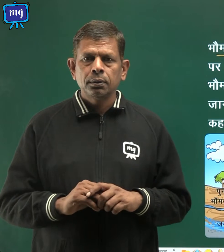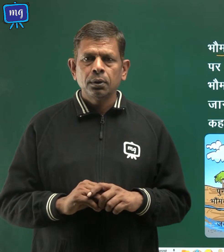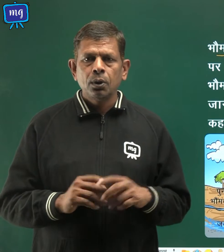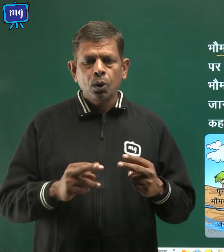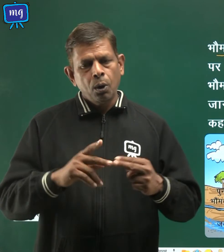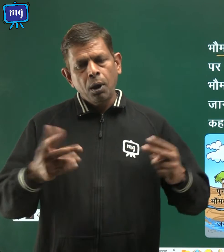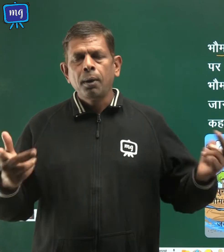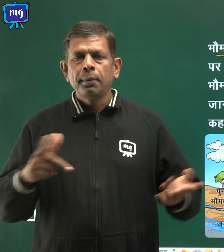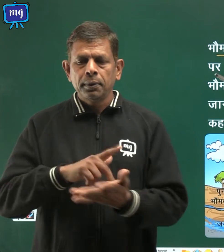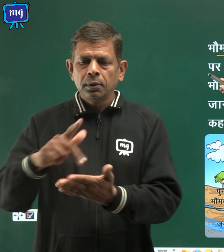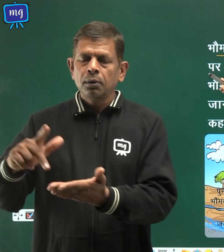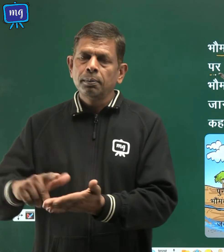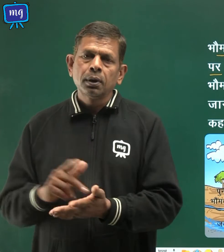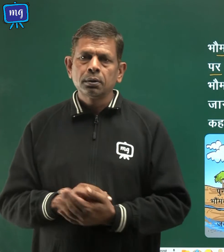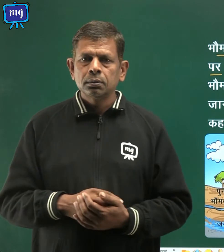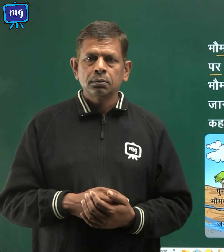विभिन्न स्थानों पर